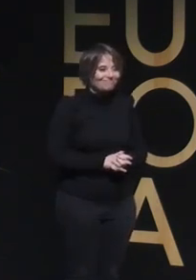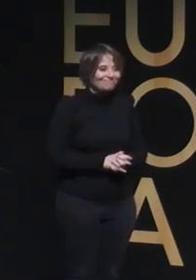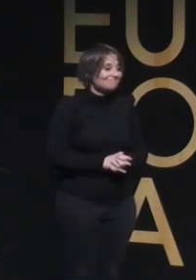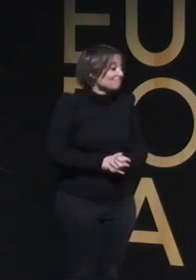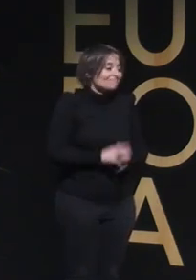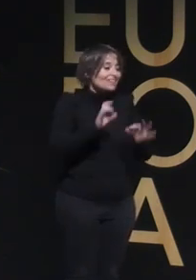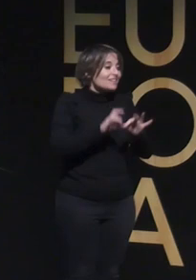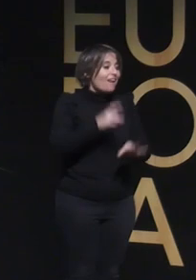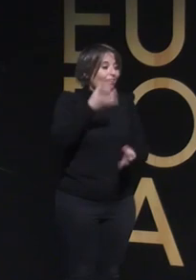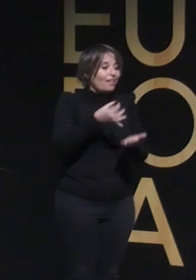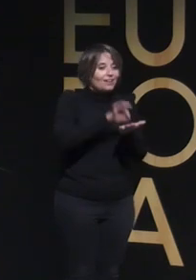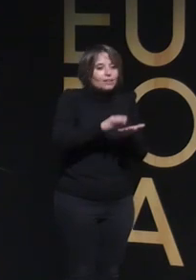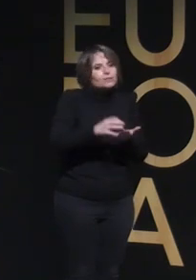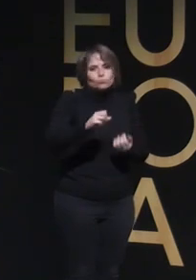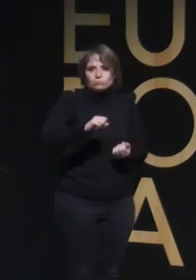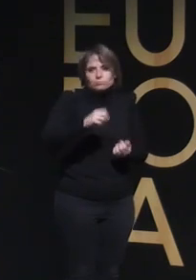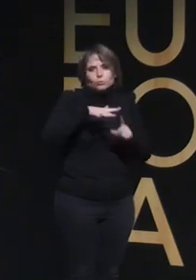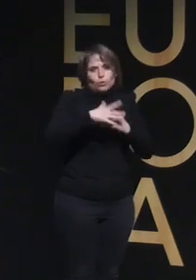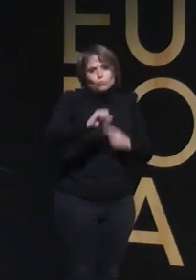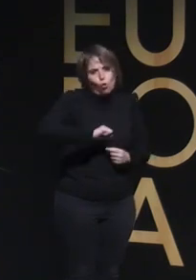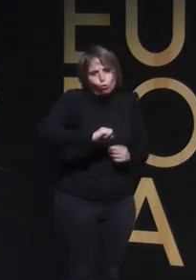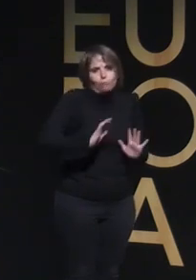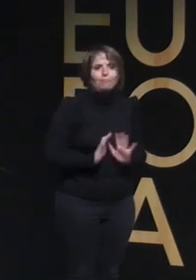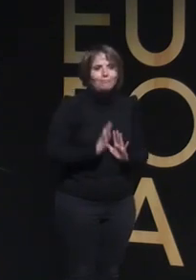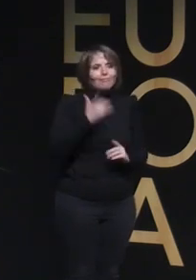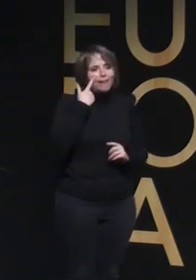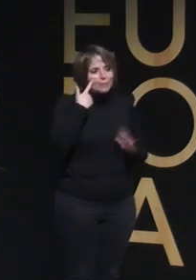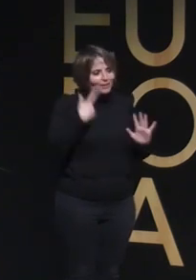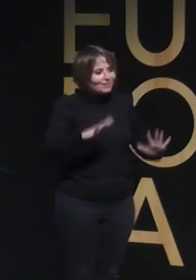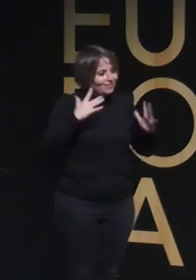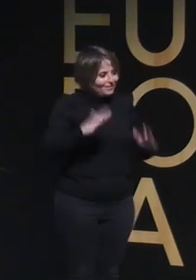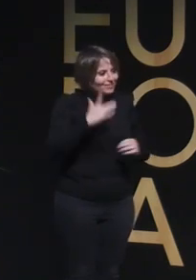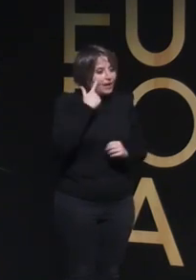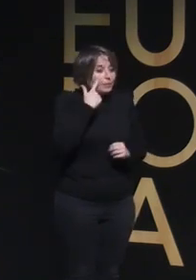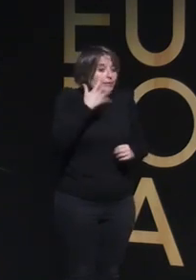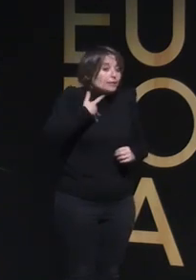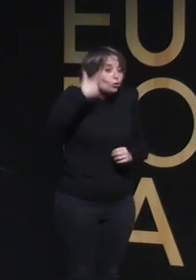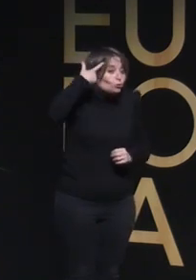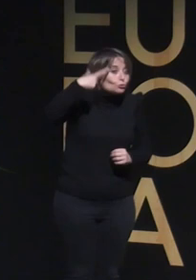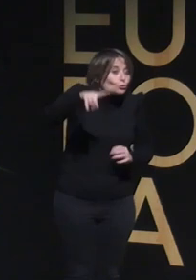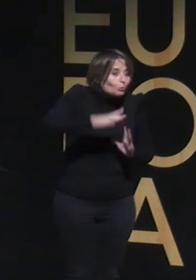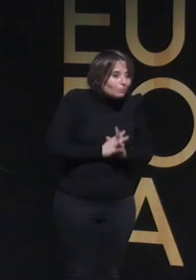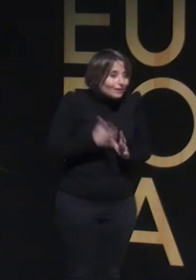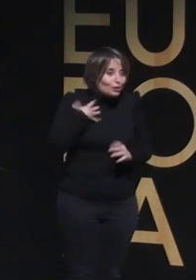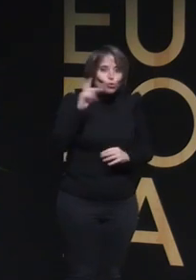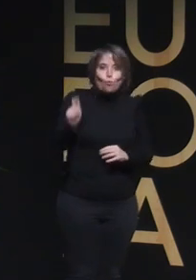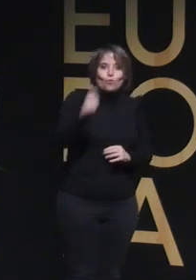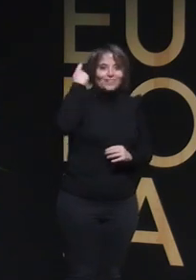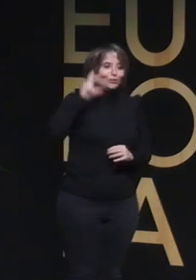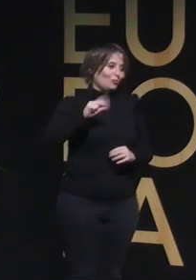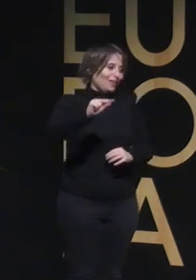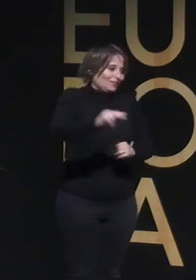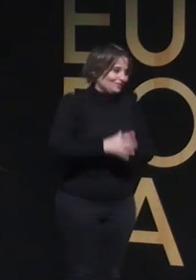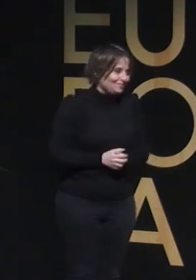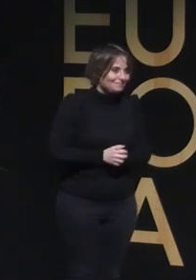Hermanos del azar. Es que es muy jodido. Claro, es... Que ni idea. Si lo supiera, tendría un éxito de la hostia, ¿no?